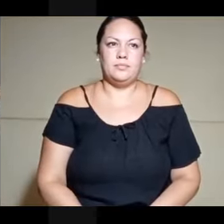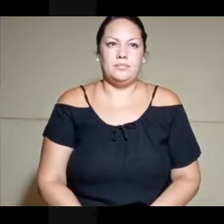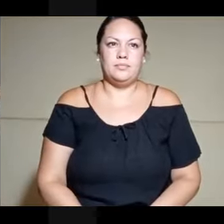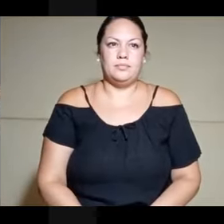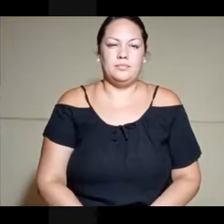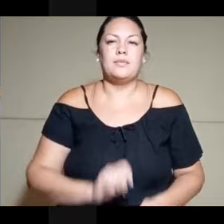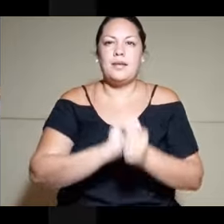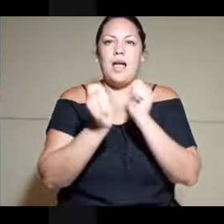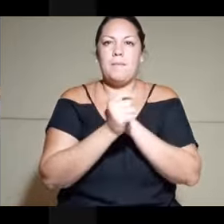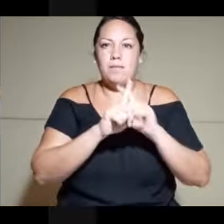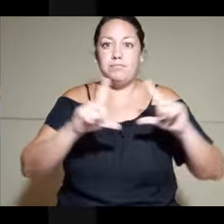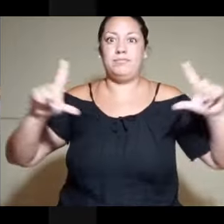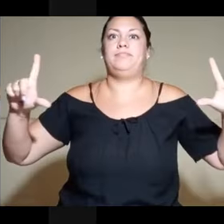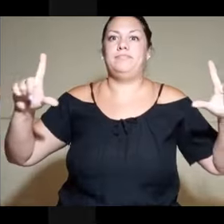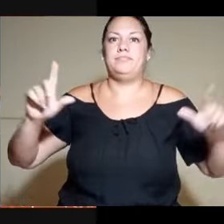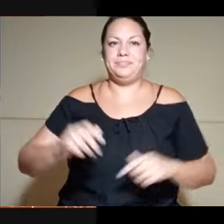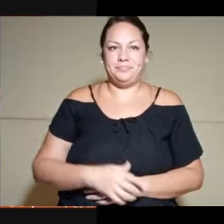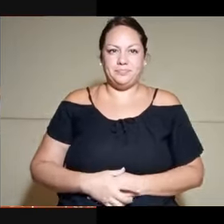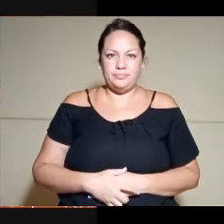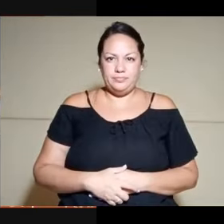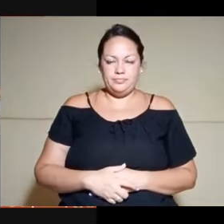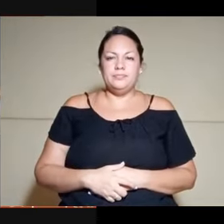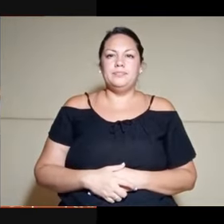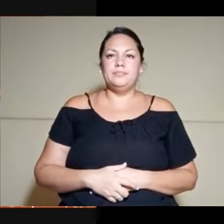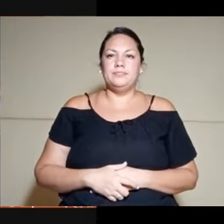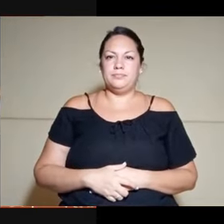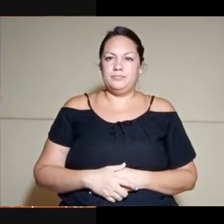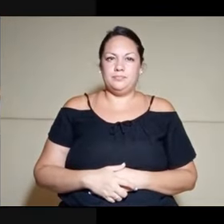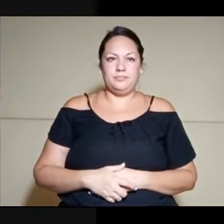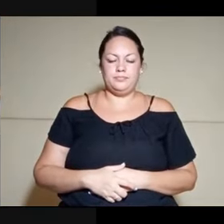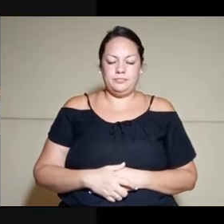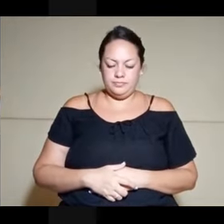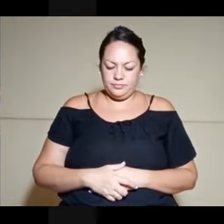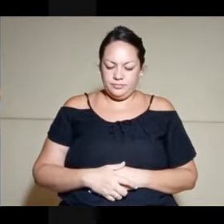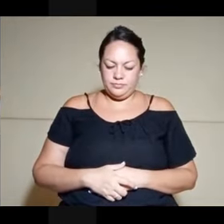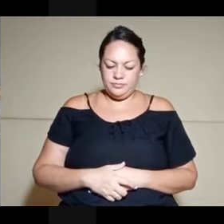no. Donde dice dejar de presentar. Espérense.